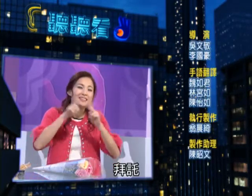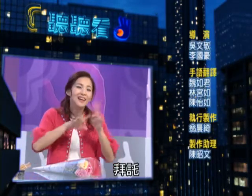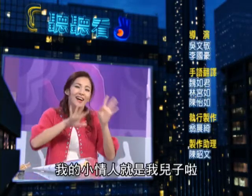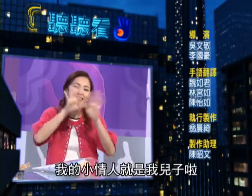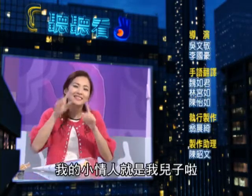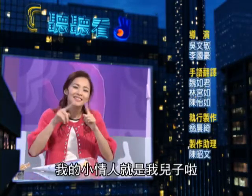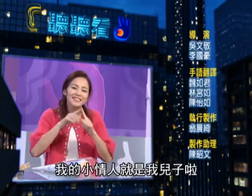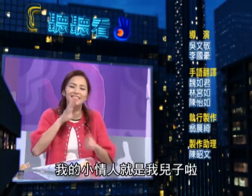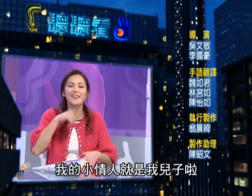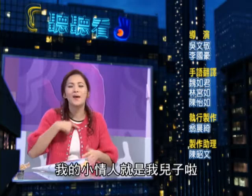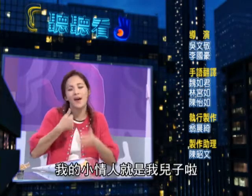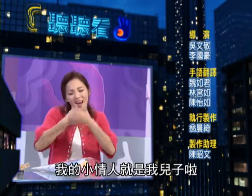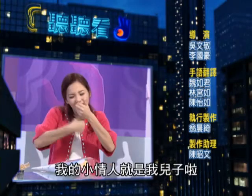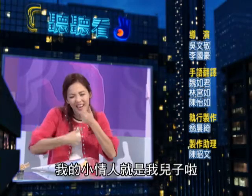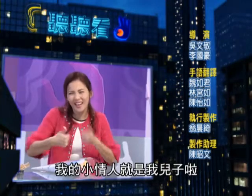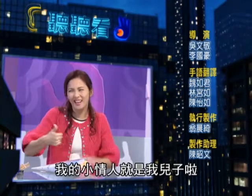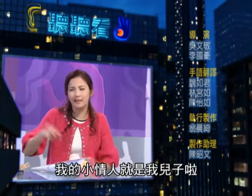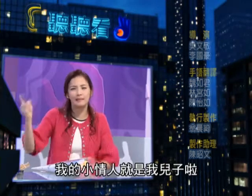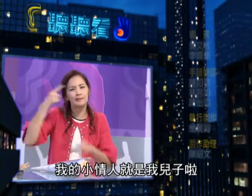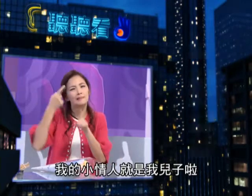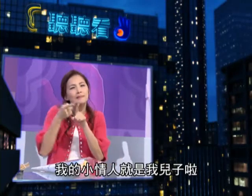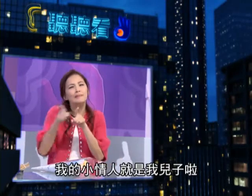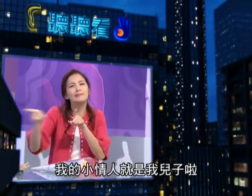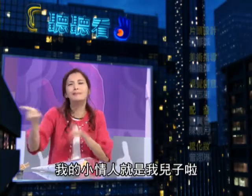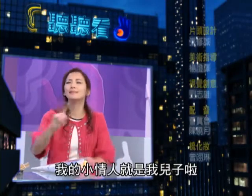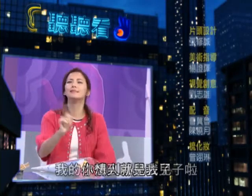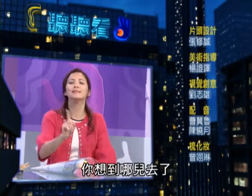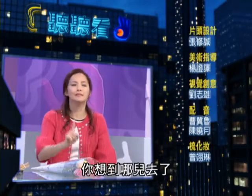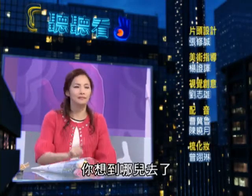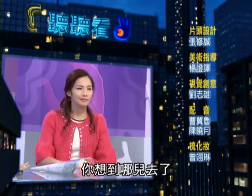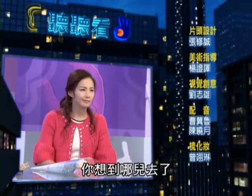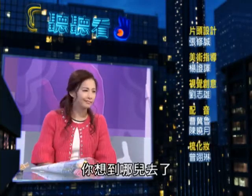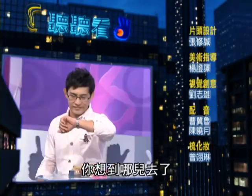的小情人就是我儿子啦！你想到哪去了？